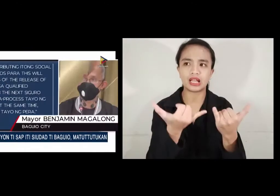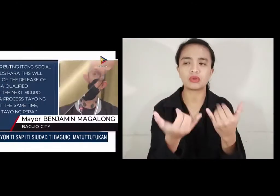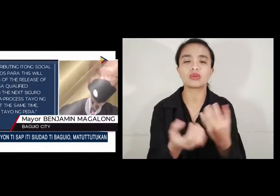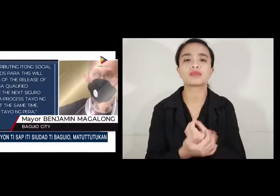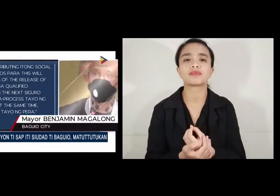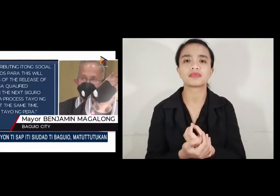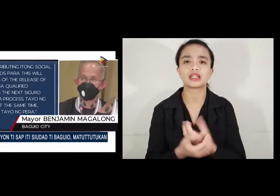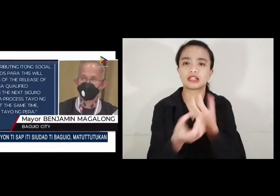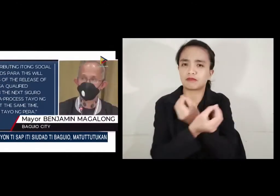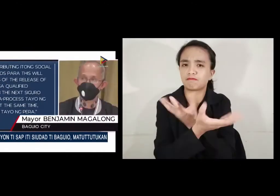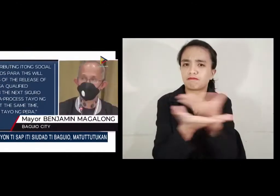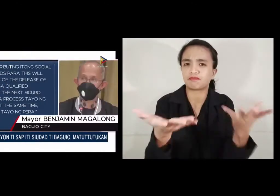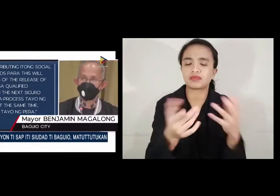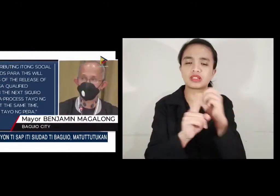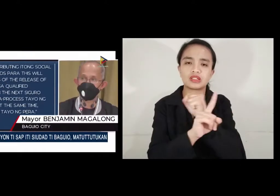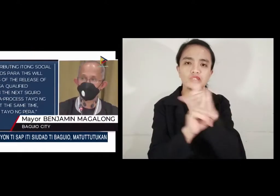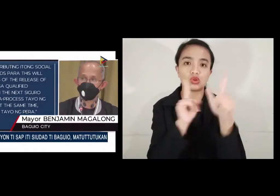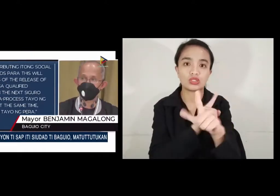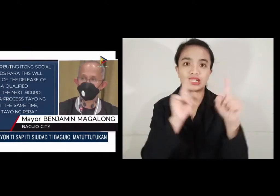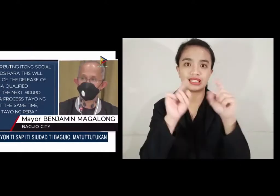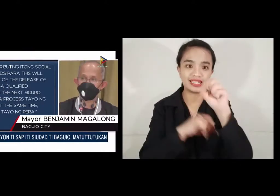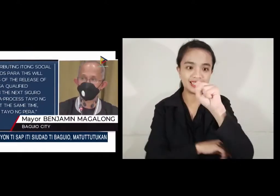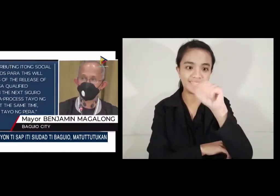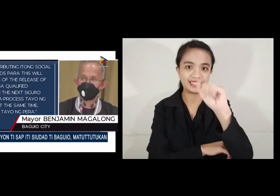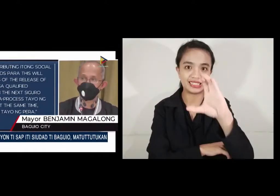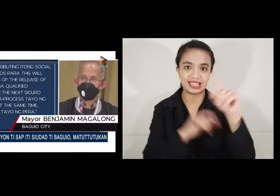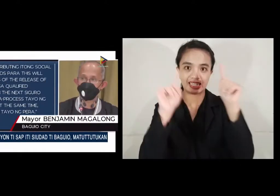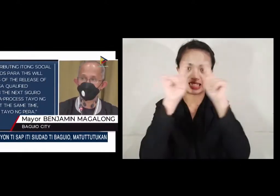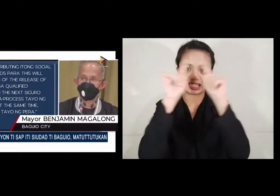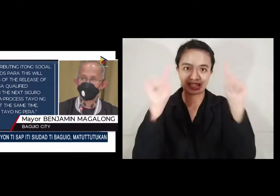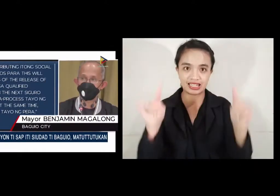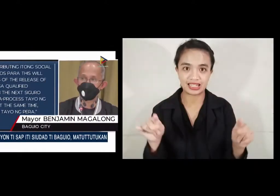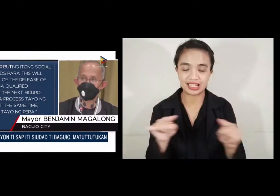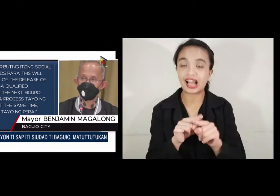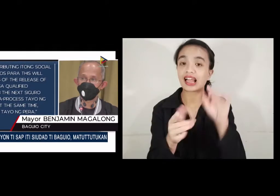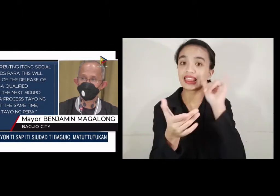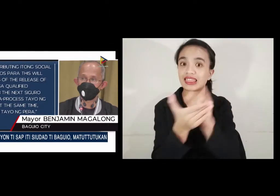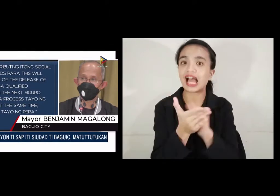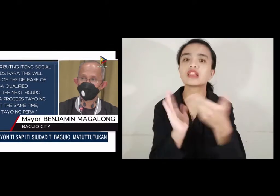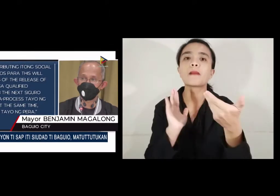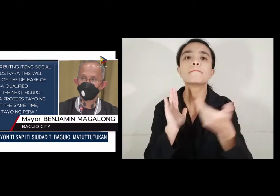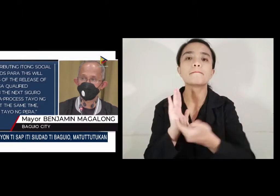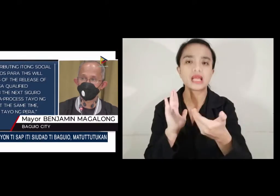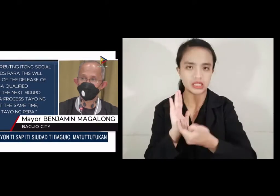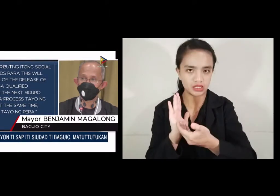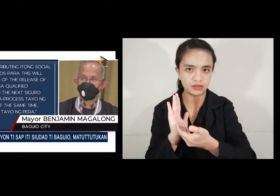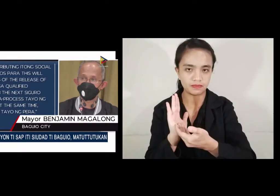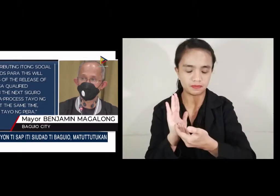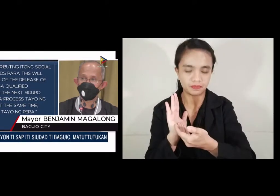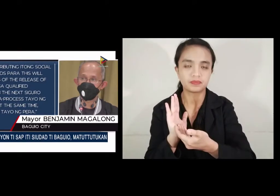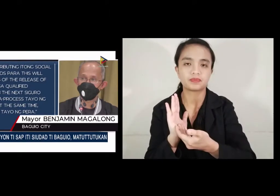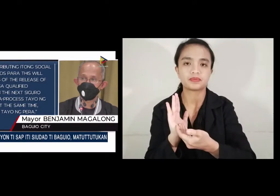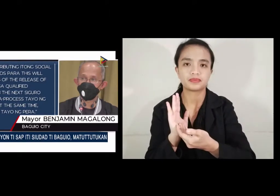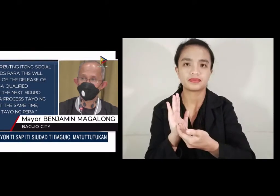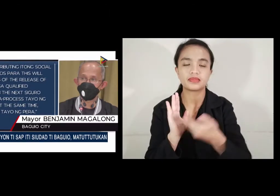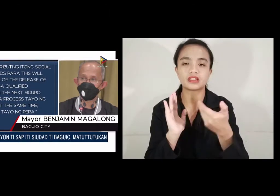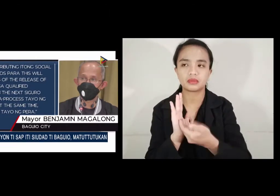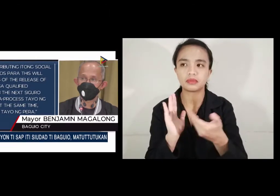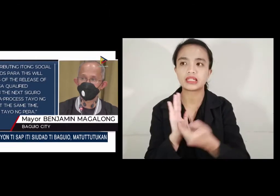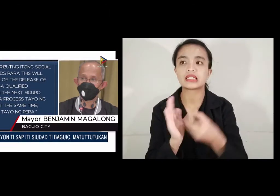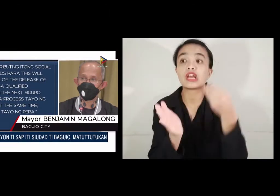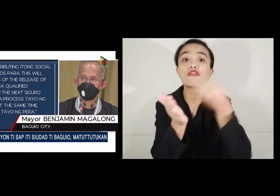now distributing itong social amelioration cards para this will form as the basis of the release